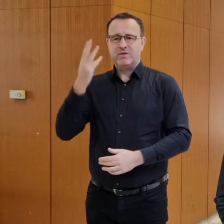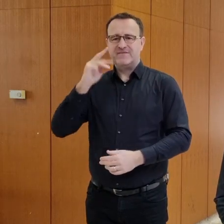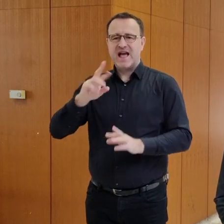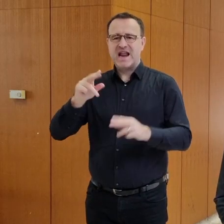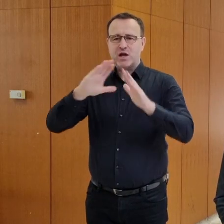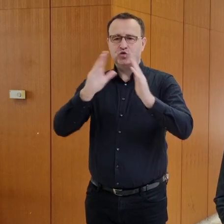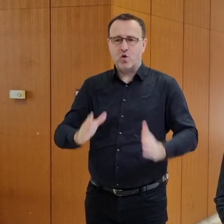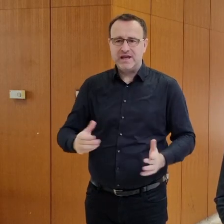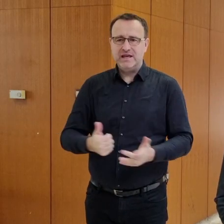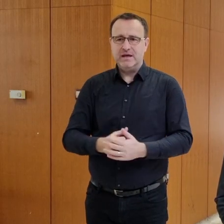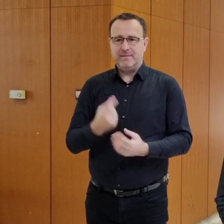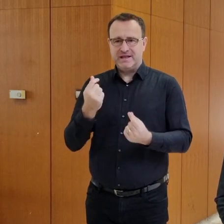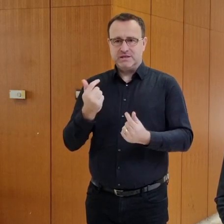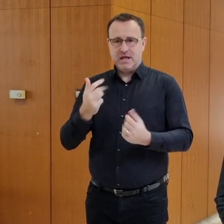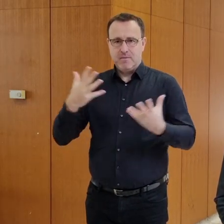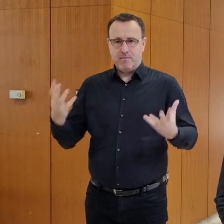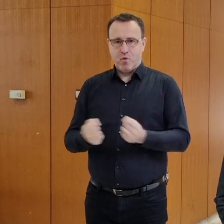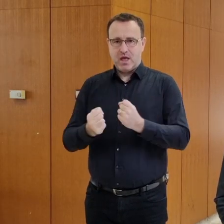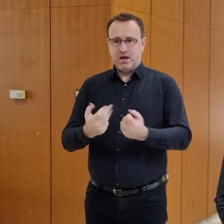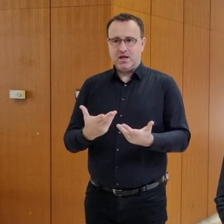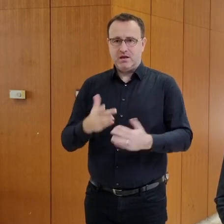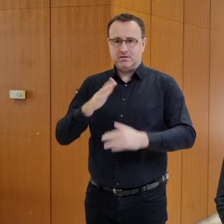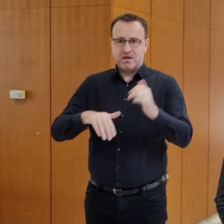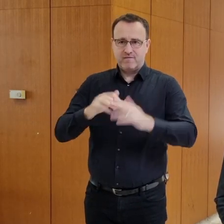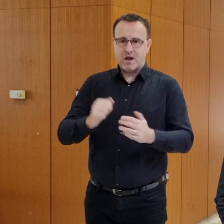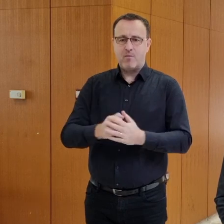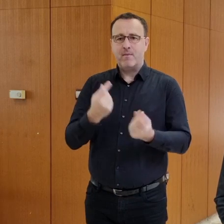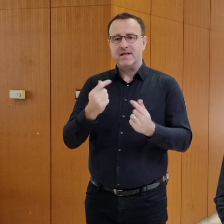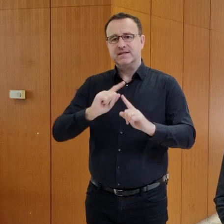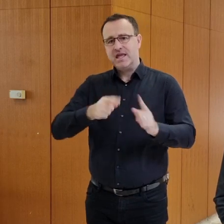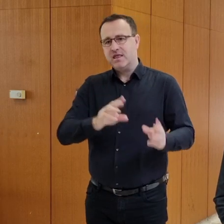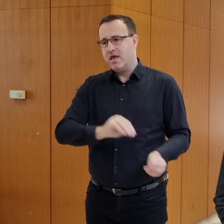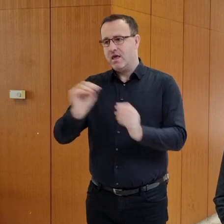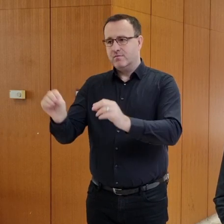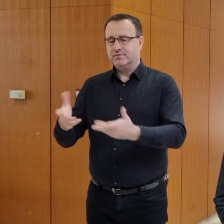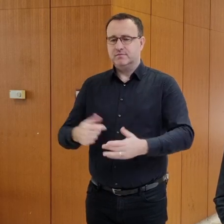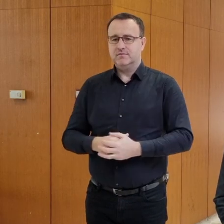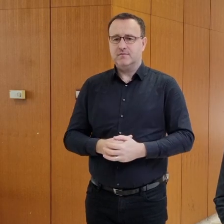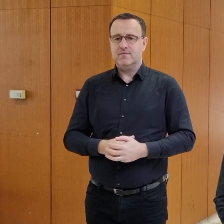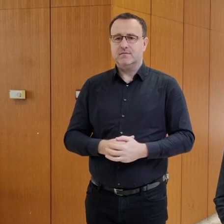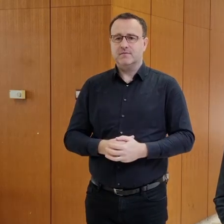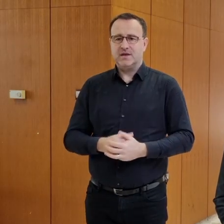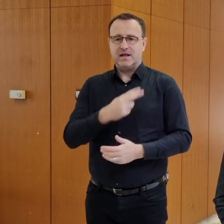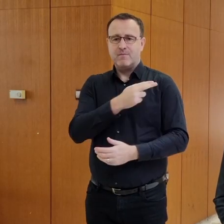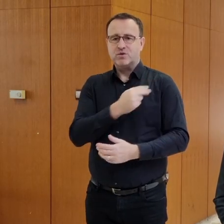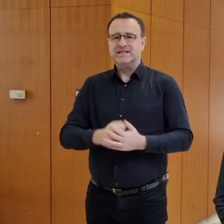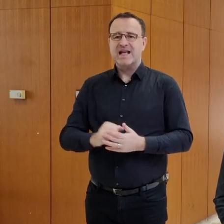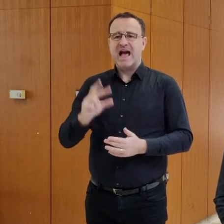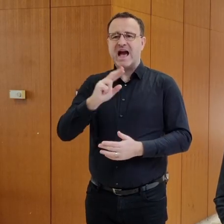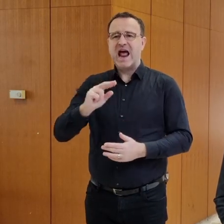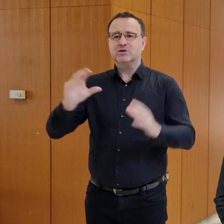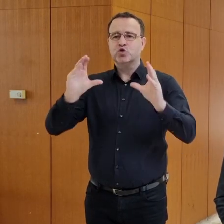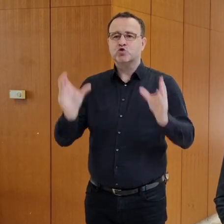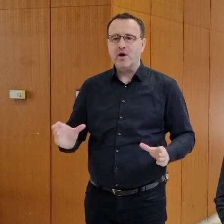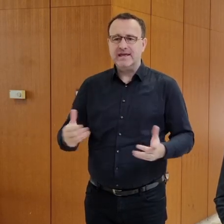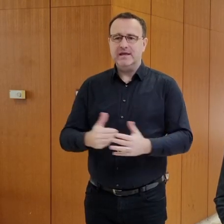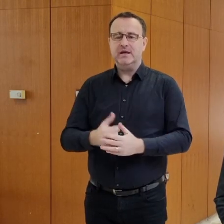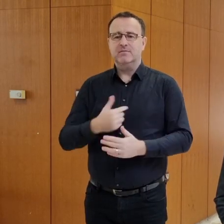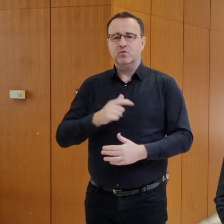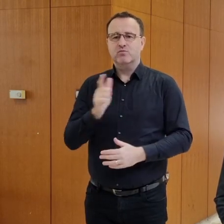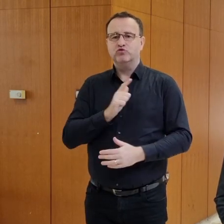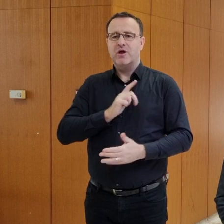či sa to stihne, alebo budú sa možno tie peniaze niekam posúvať? Čo sa týka RASOK, tak tam naozaj by som počkala na tú